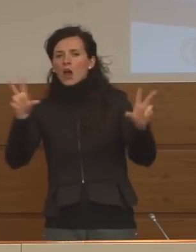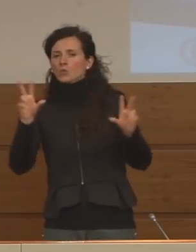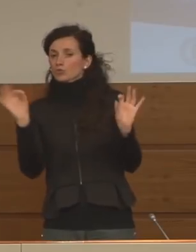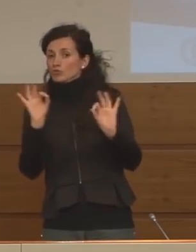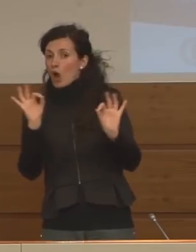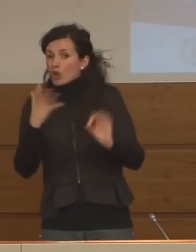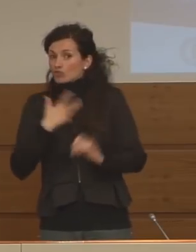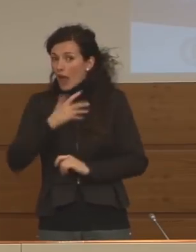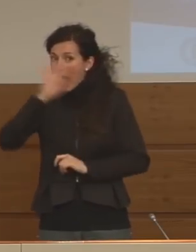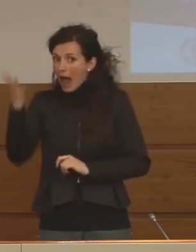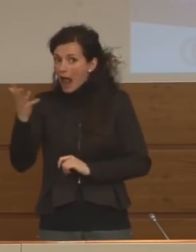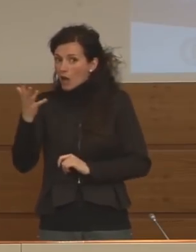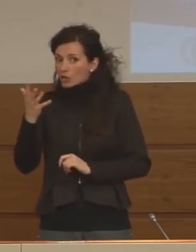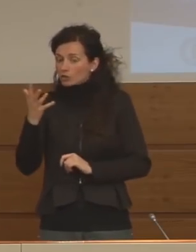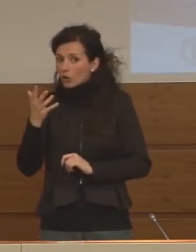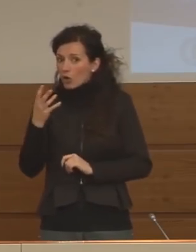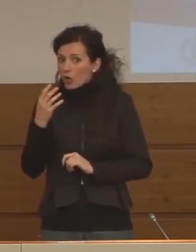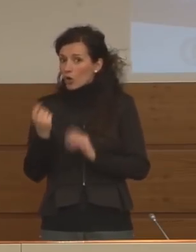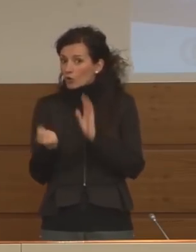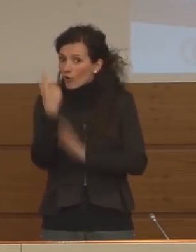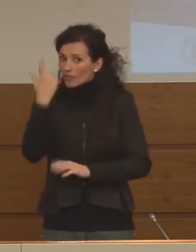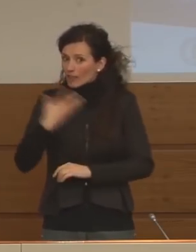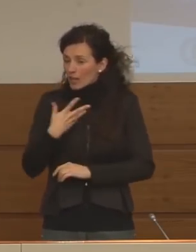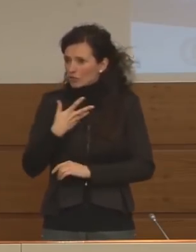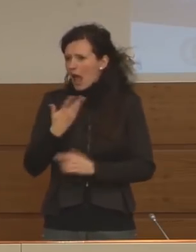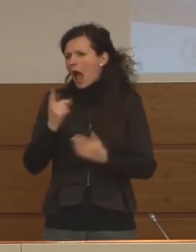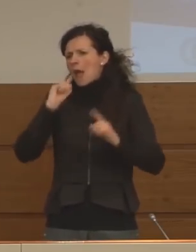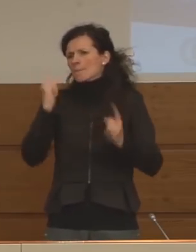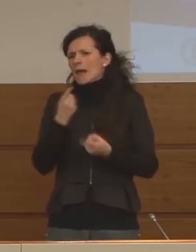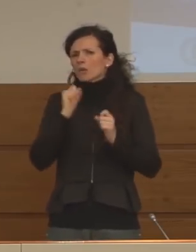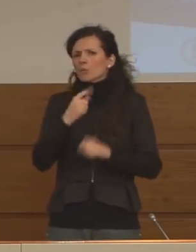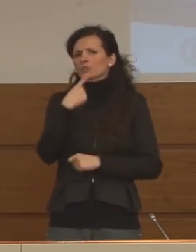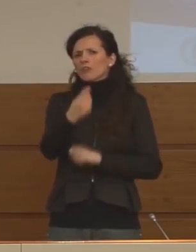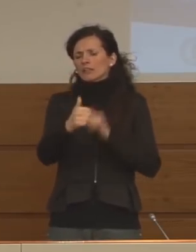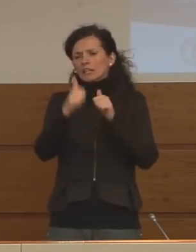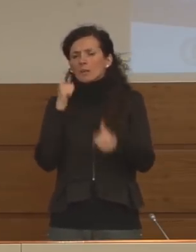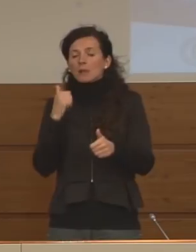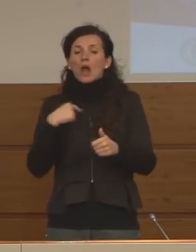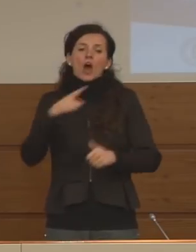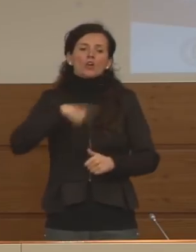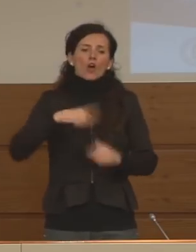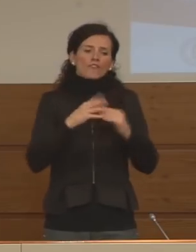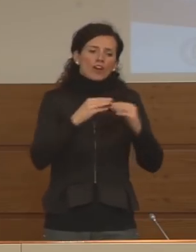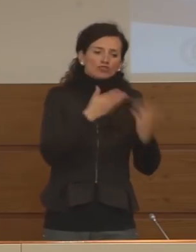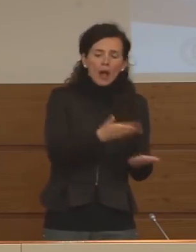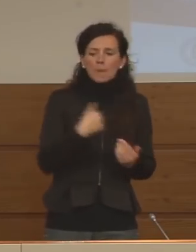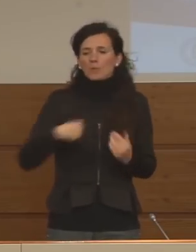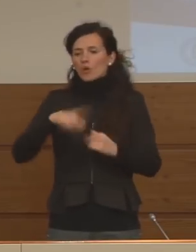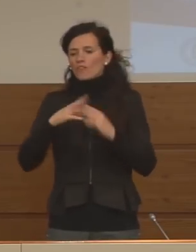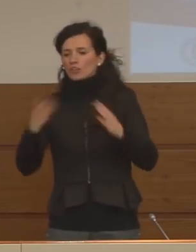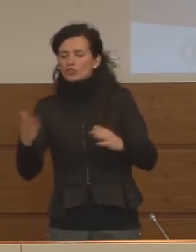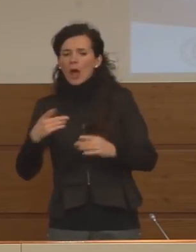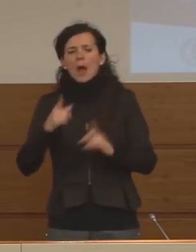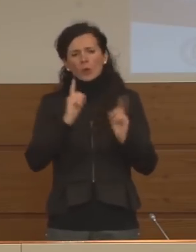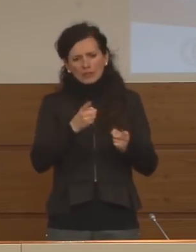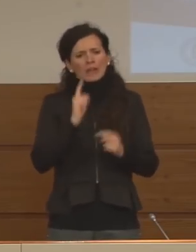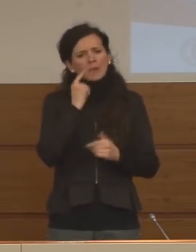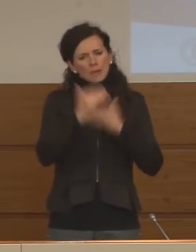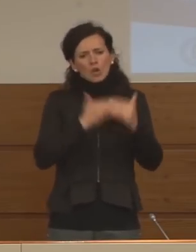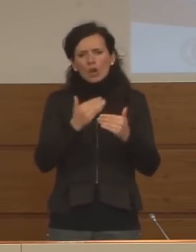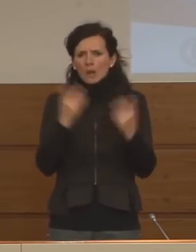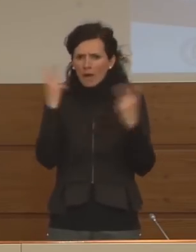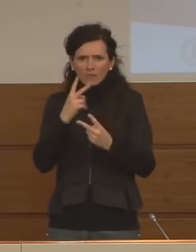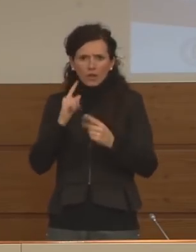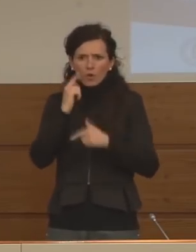chiedendo io a lei non era meglio fare così piuttosto che dire stiamo facendo stiamo migliorando qui la situazione non migliora per niente